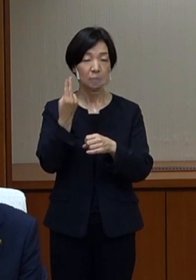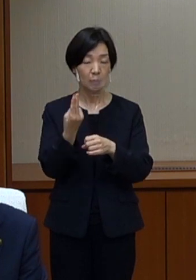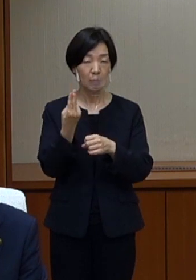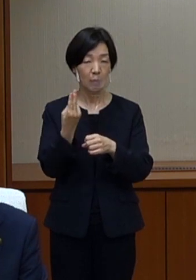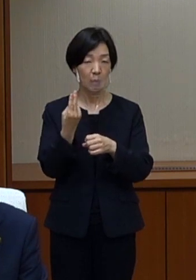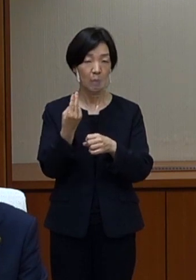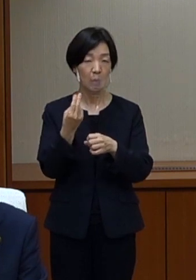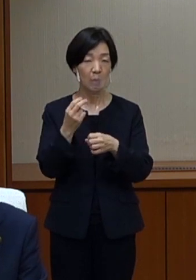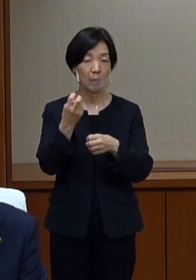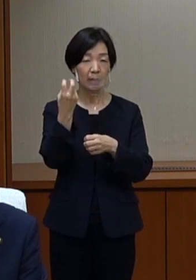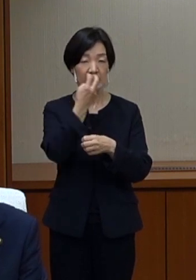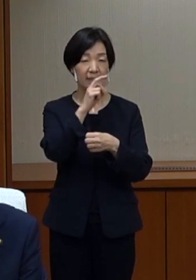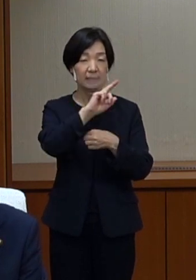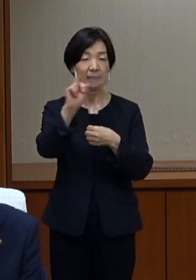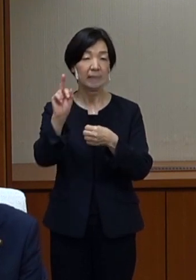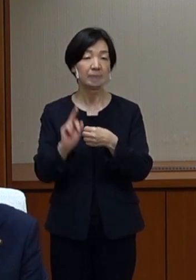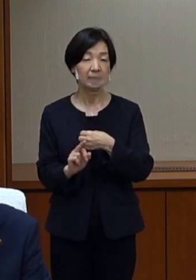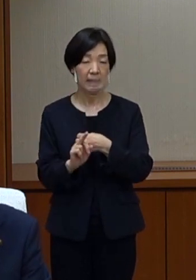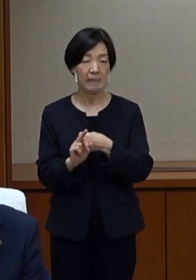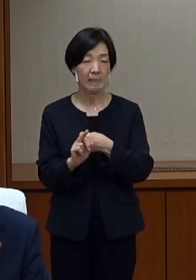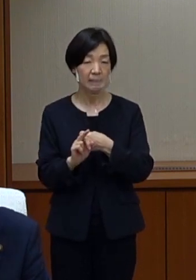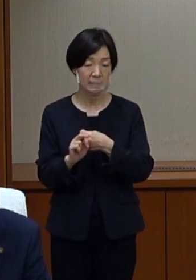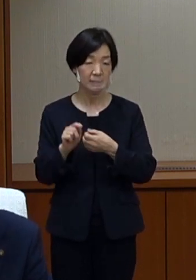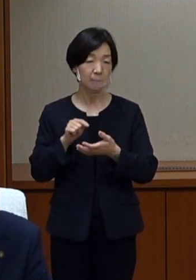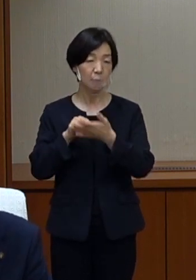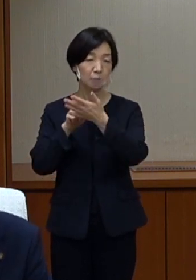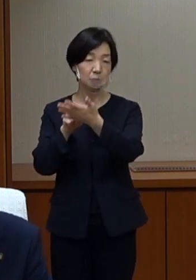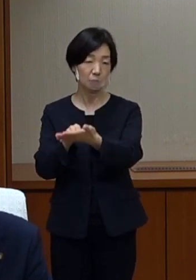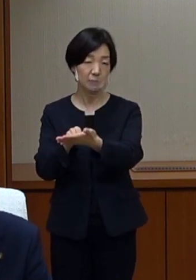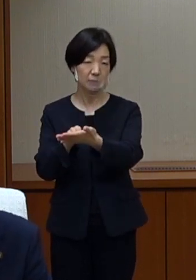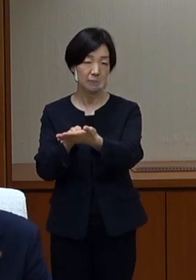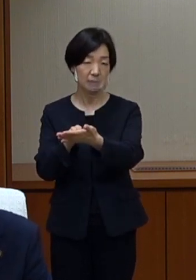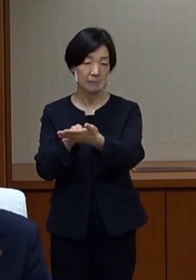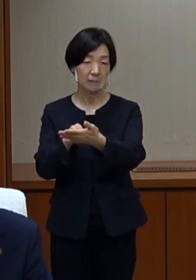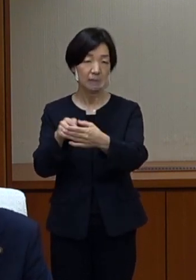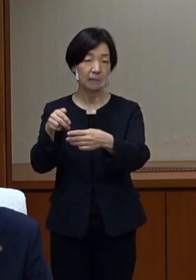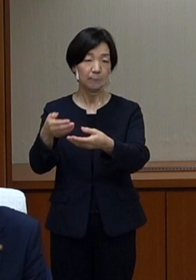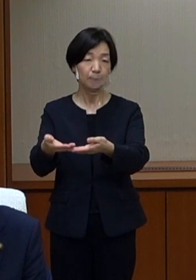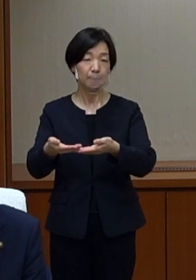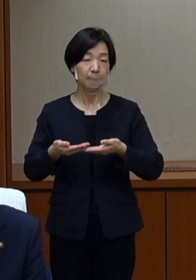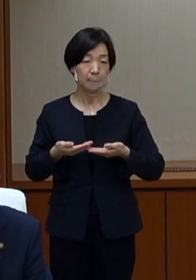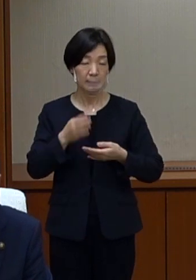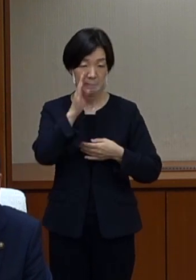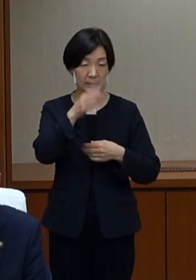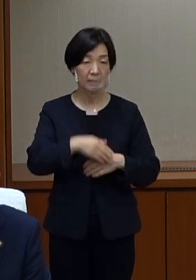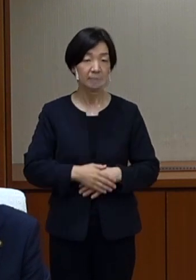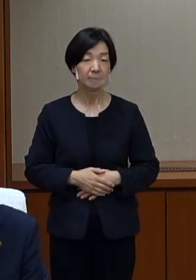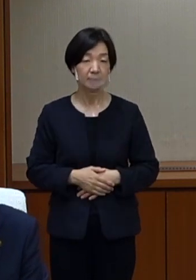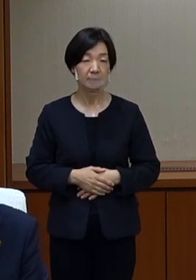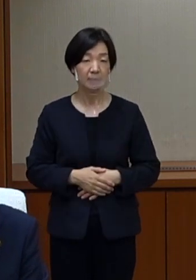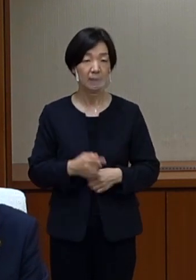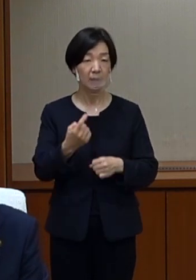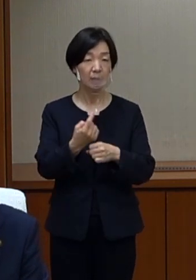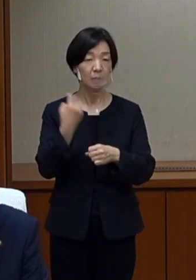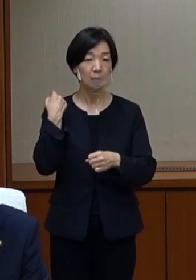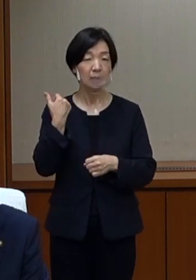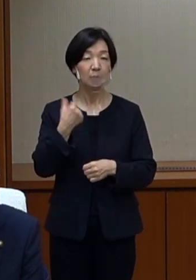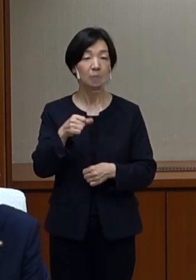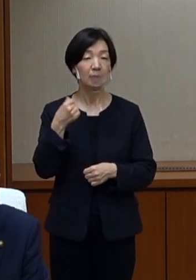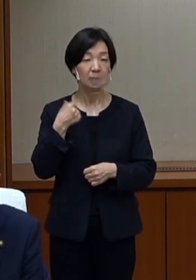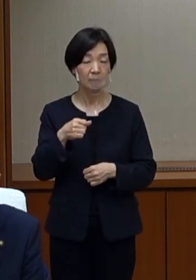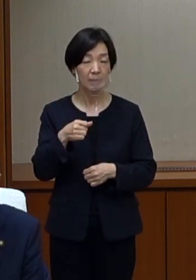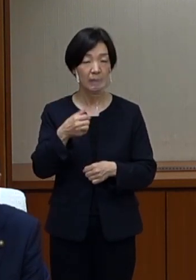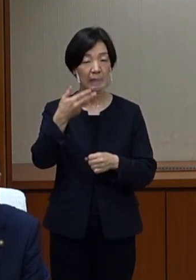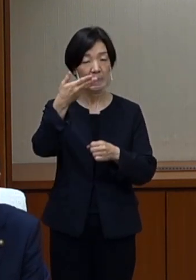配布をぜひご活用いただくようお願いいたします。 昨年の夏は